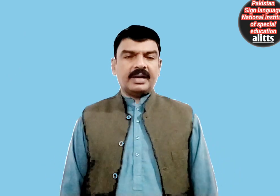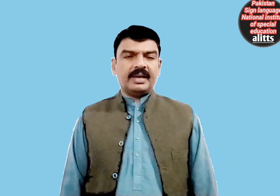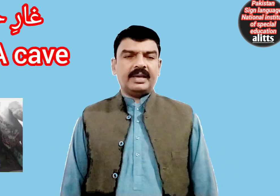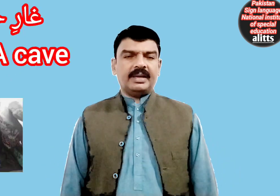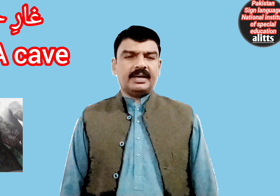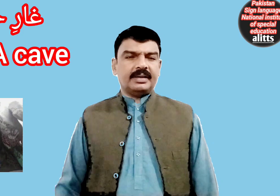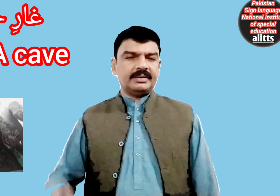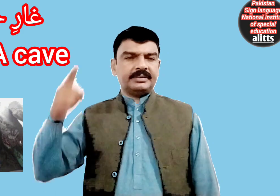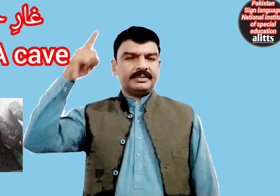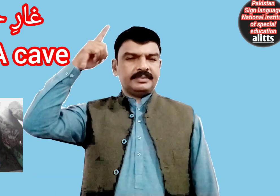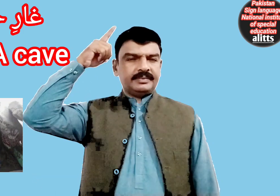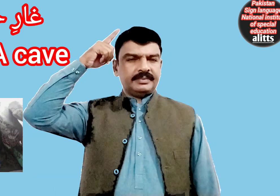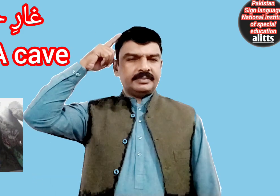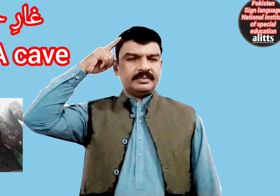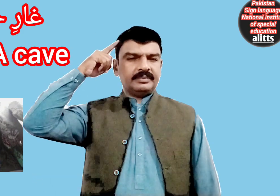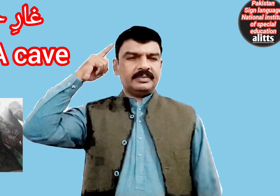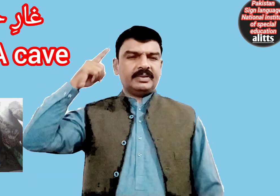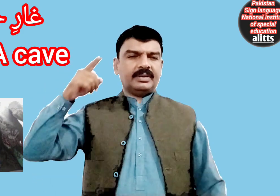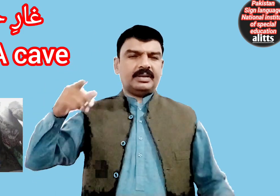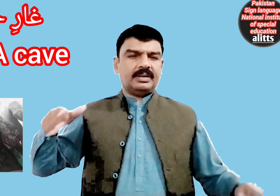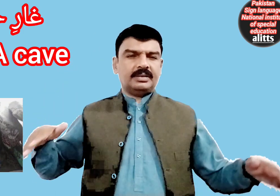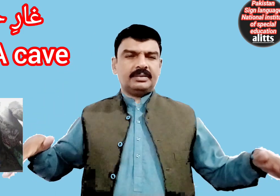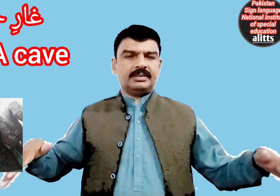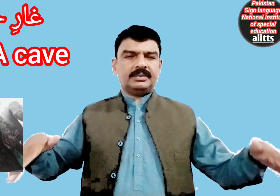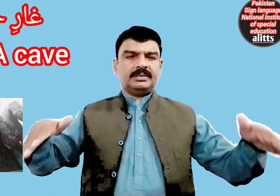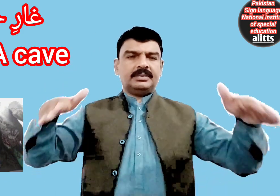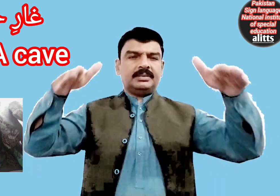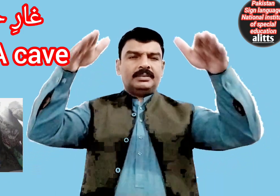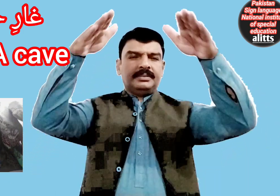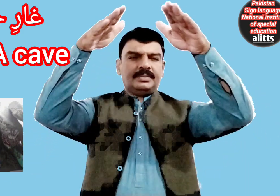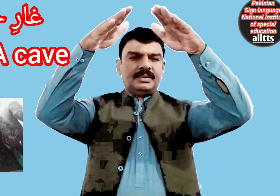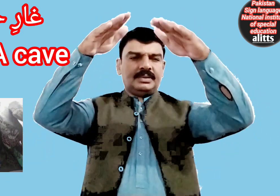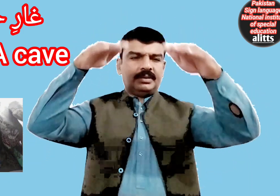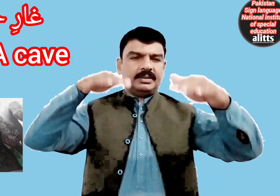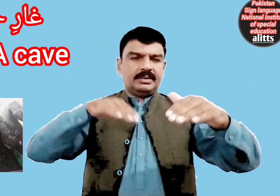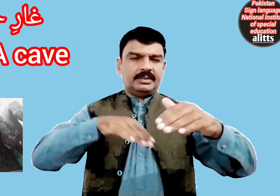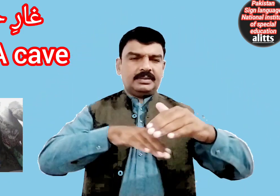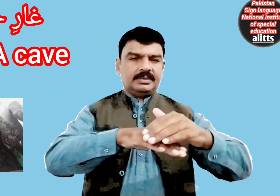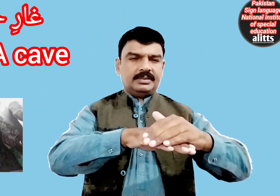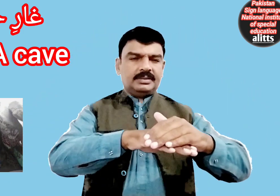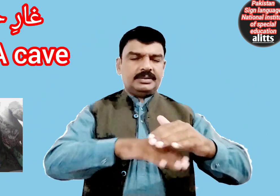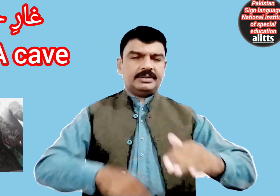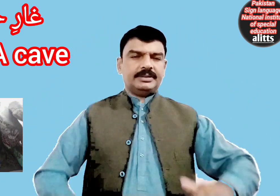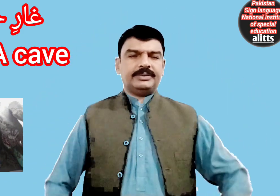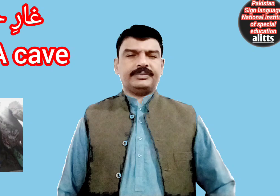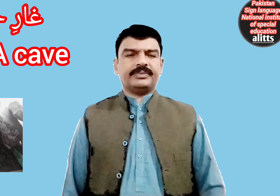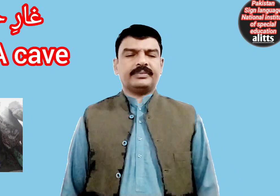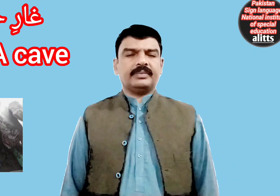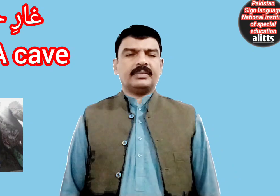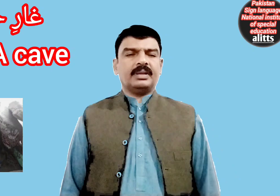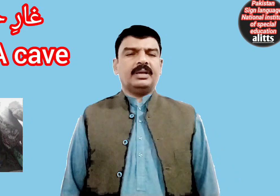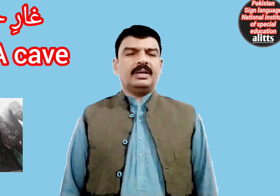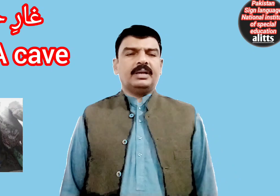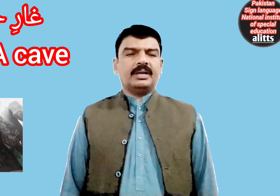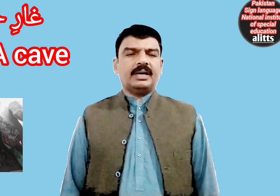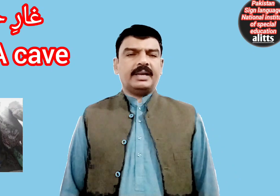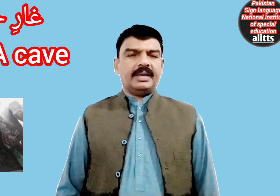गारे हिरा, काला, और नीचे। गारे